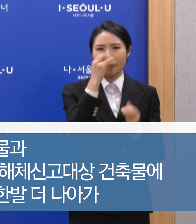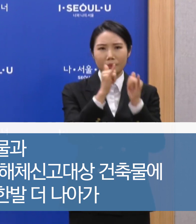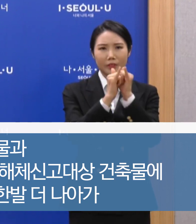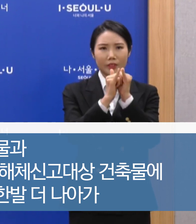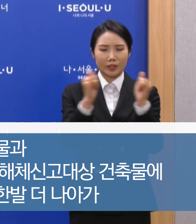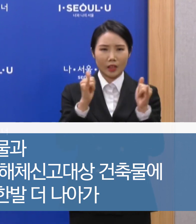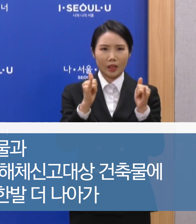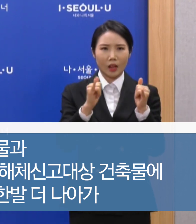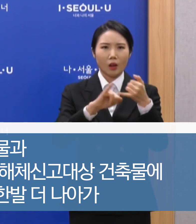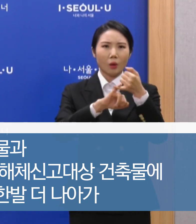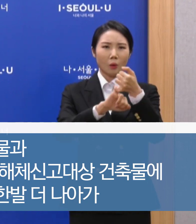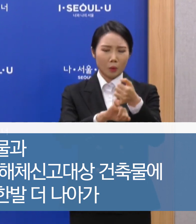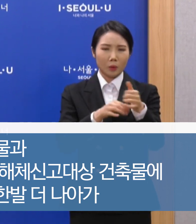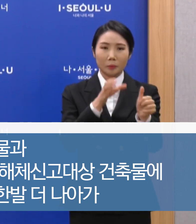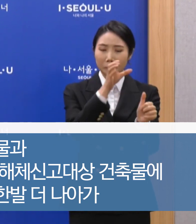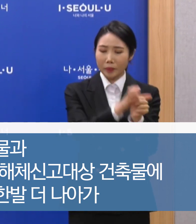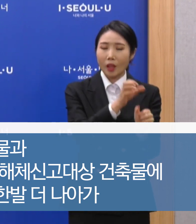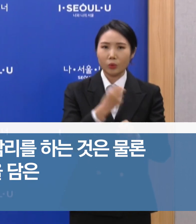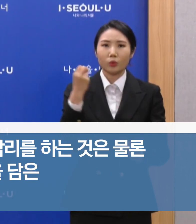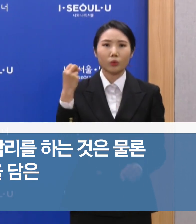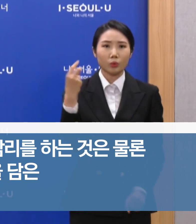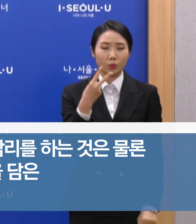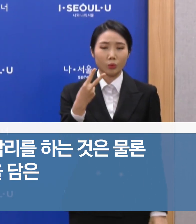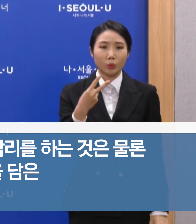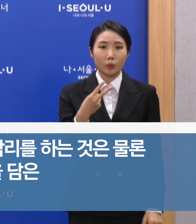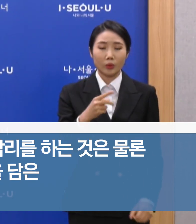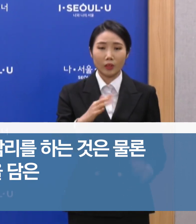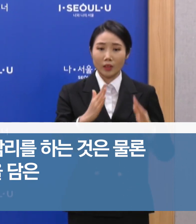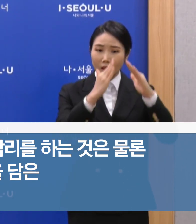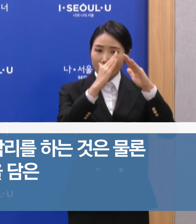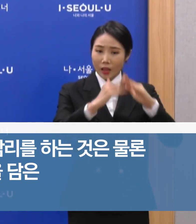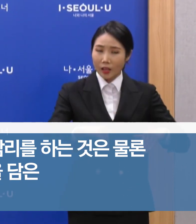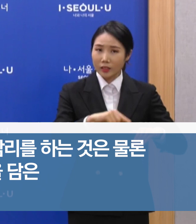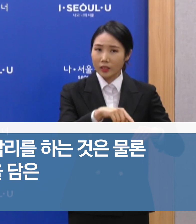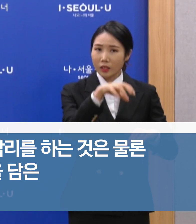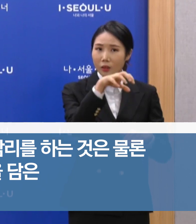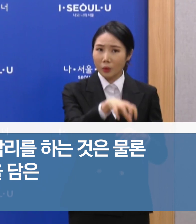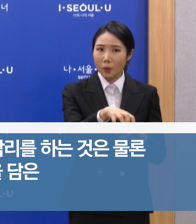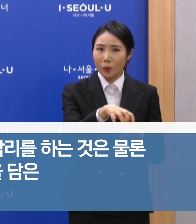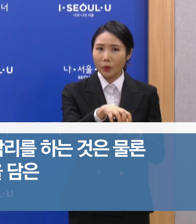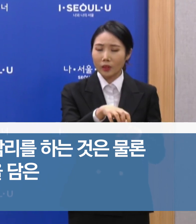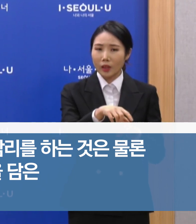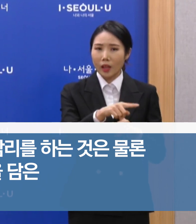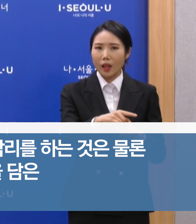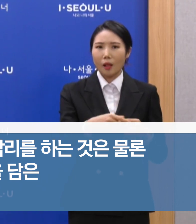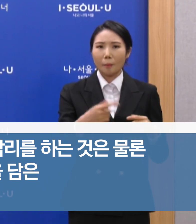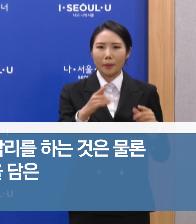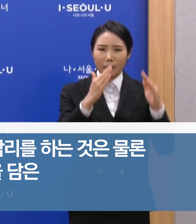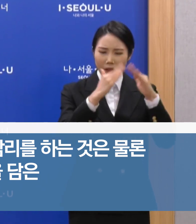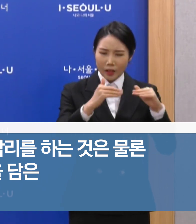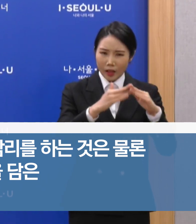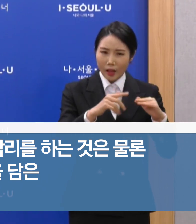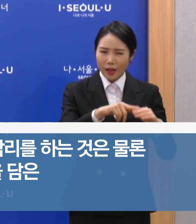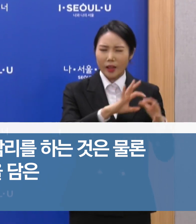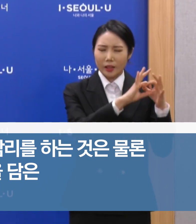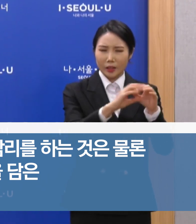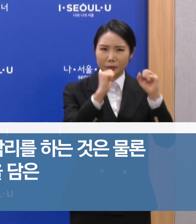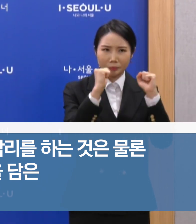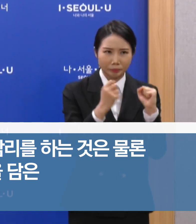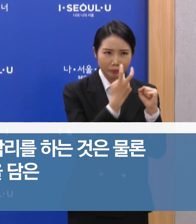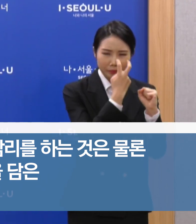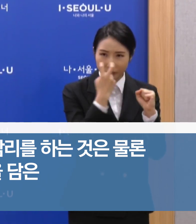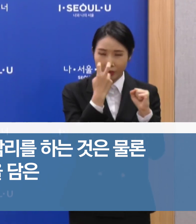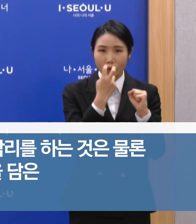감리자를 지정하는 것에서 한발더 나아가서 해체 공사 감리자가 상시 해체 공사 감리를 하는 것은 물론